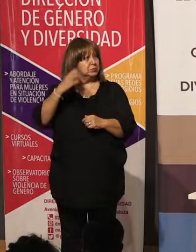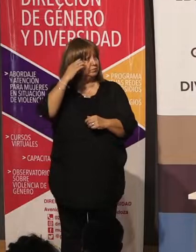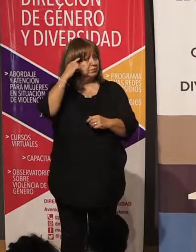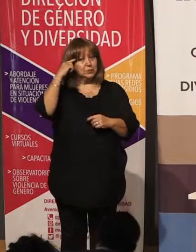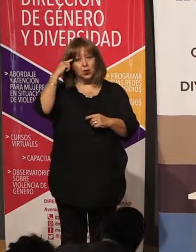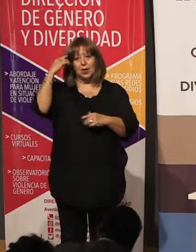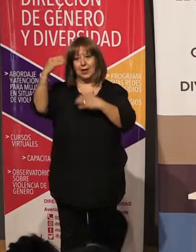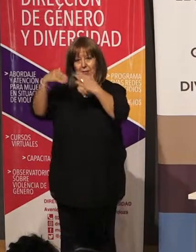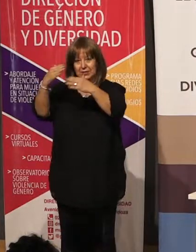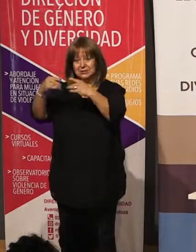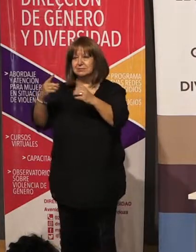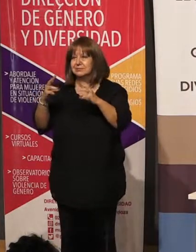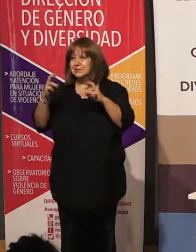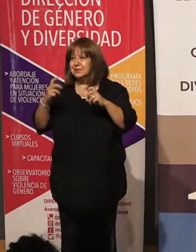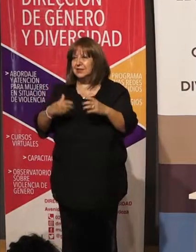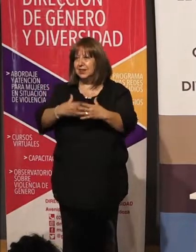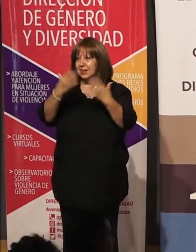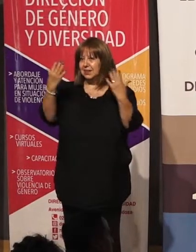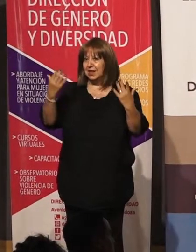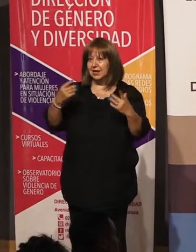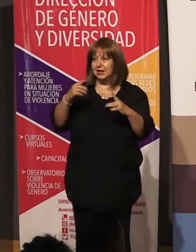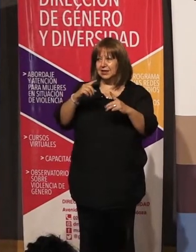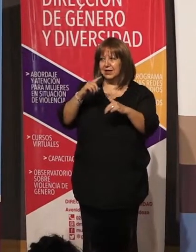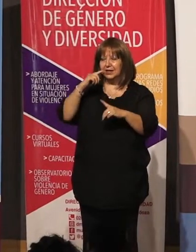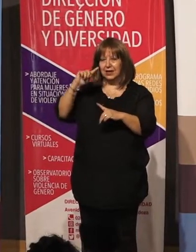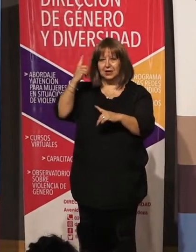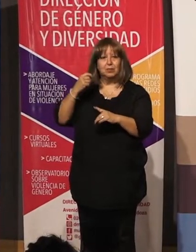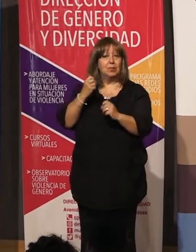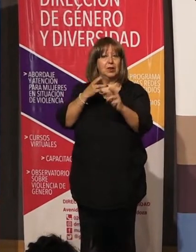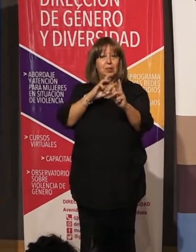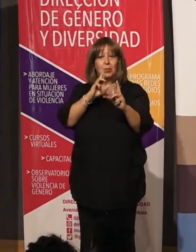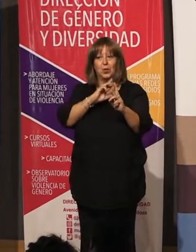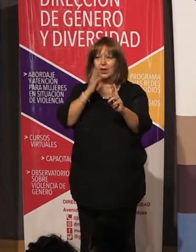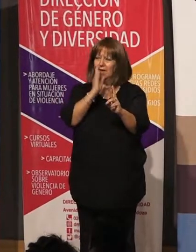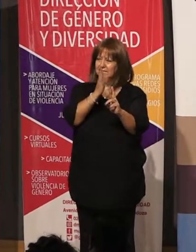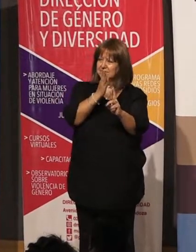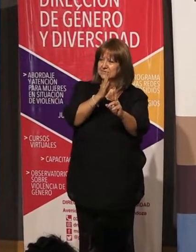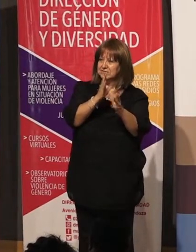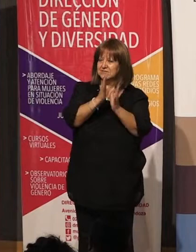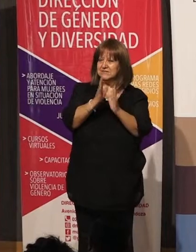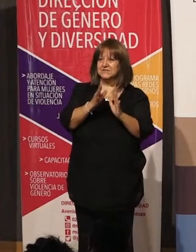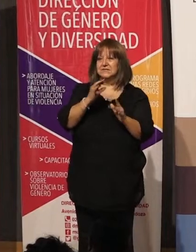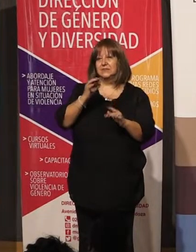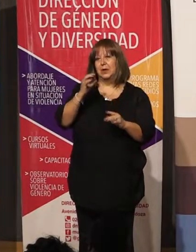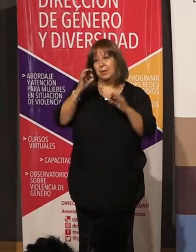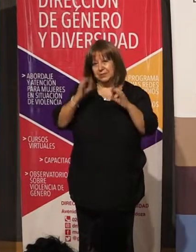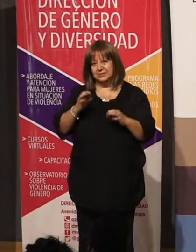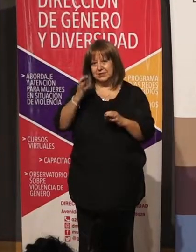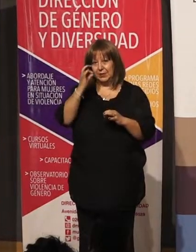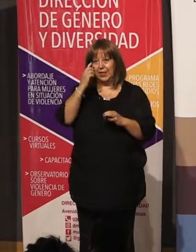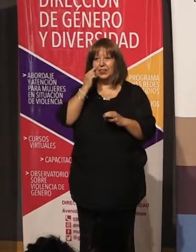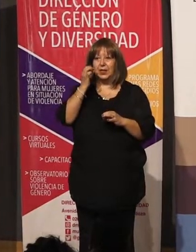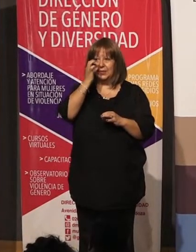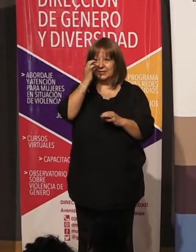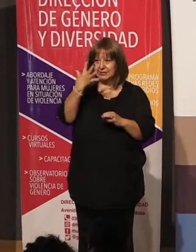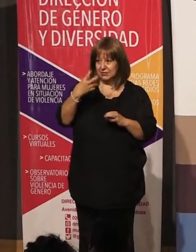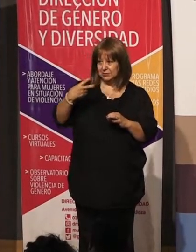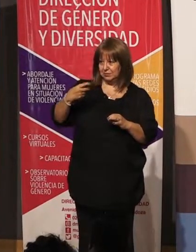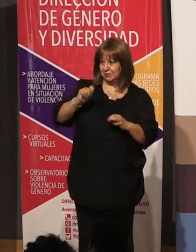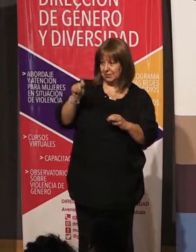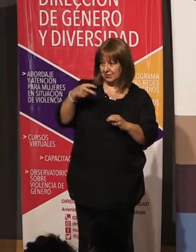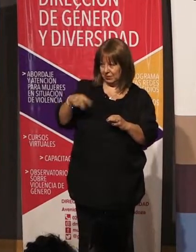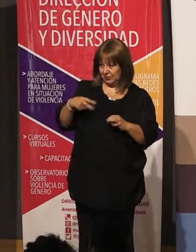capacitación en el marco del Día Internacional por la Eliminación de la Violencia contra las Mujeres, 25 de noviembre. Está